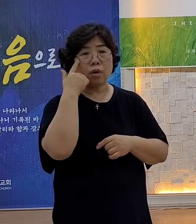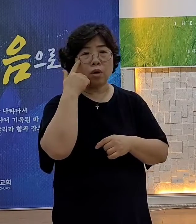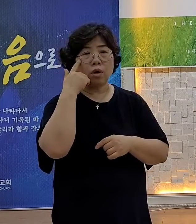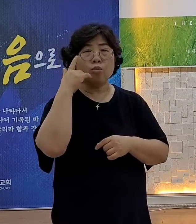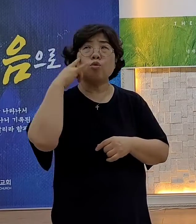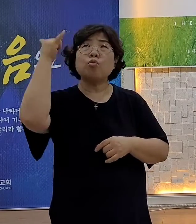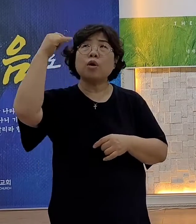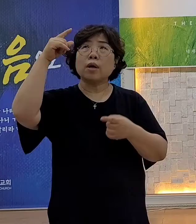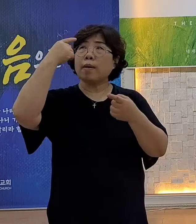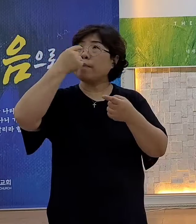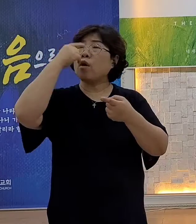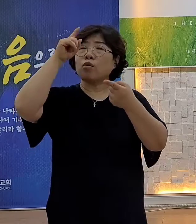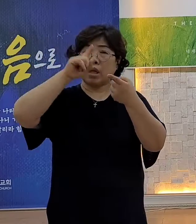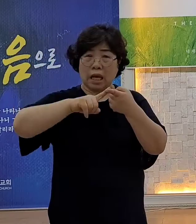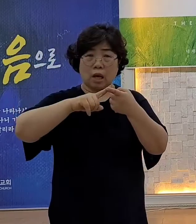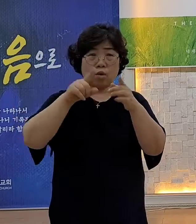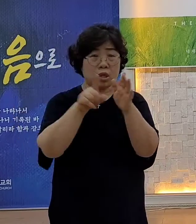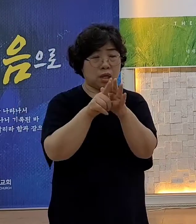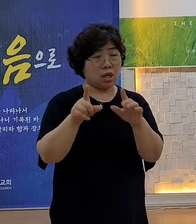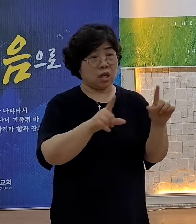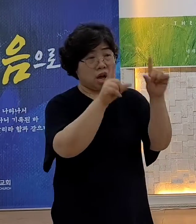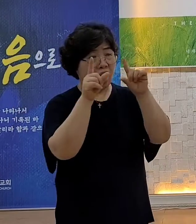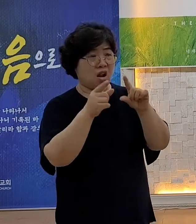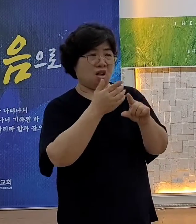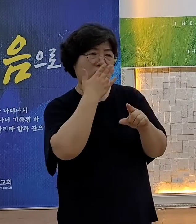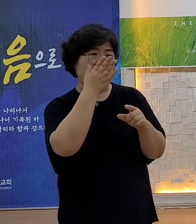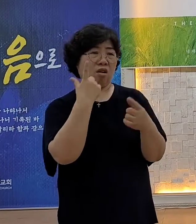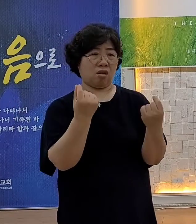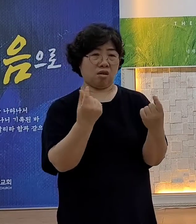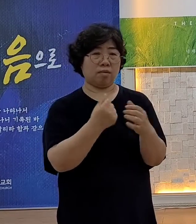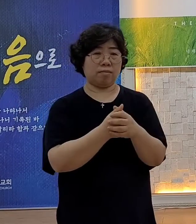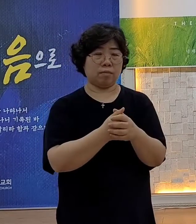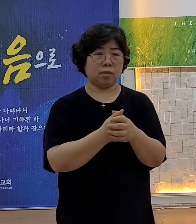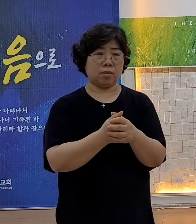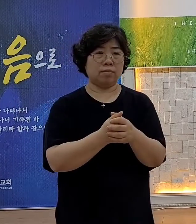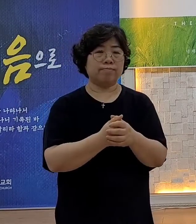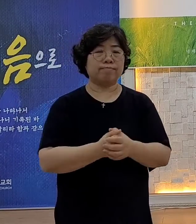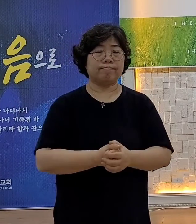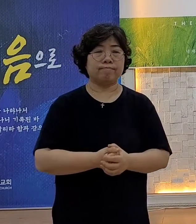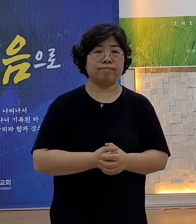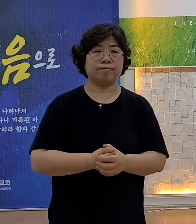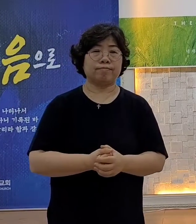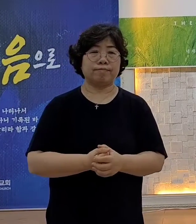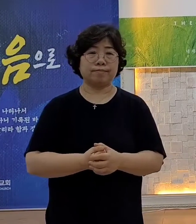대로 신앙생활을 하게 됩니다. 놀라운 이게 원리예요.